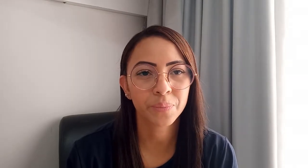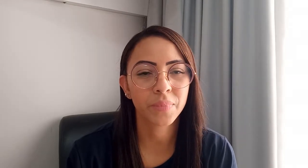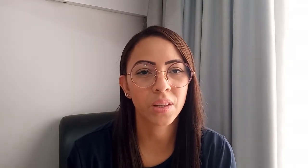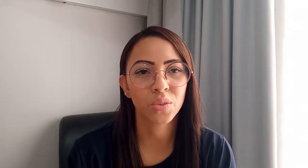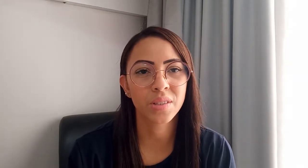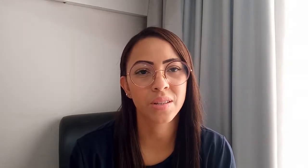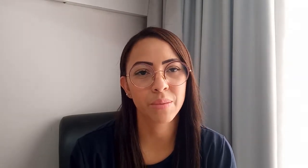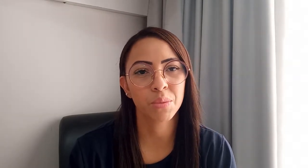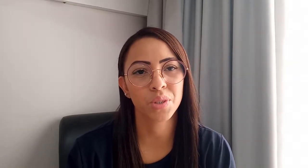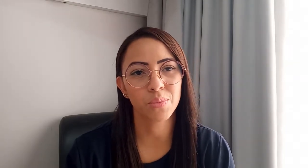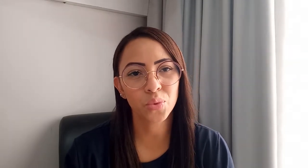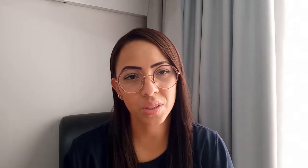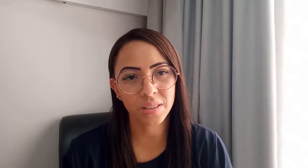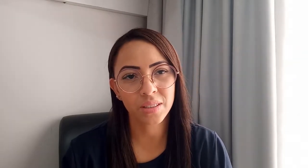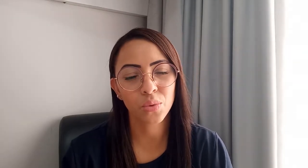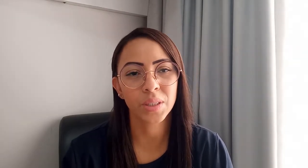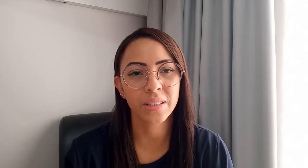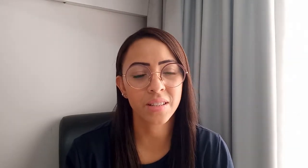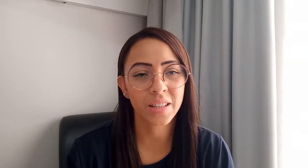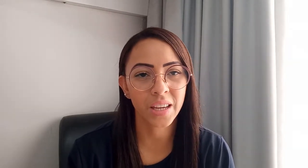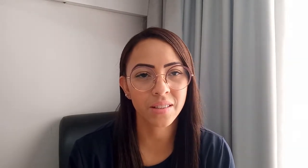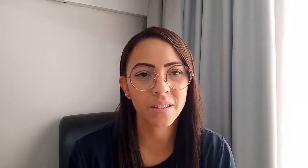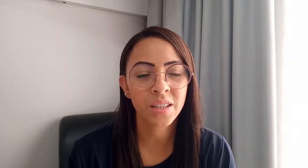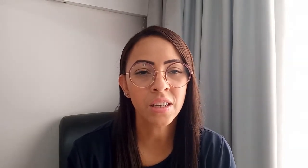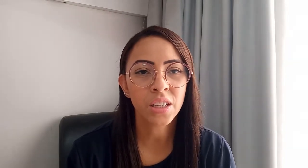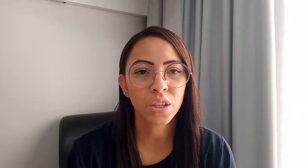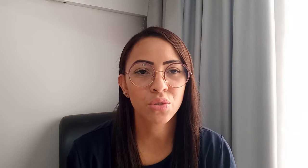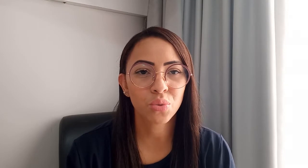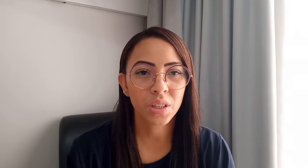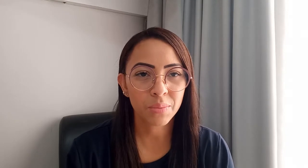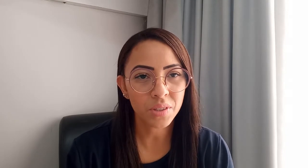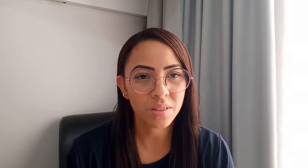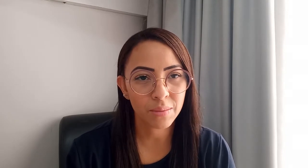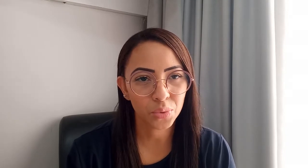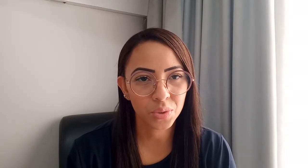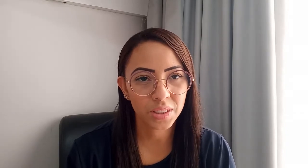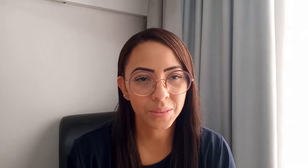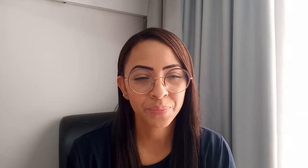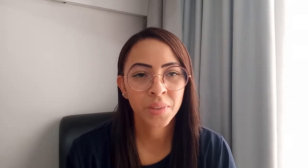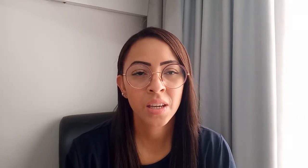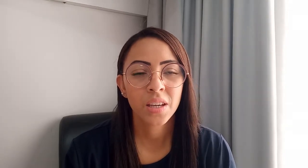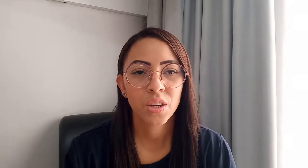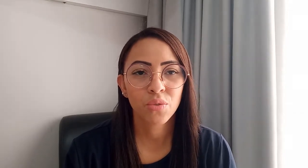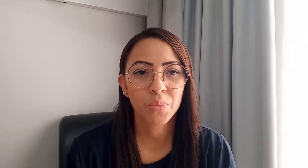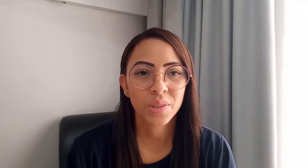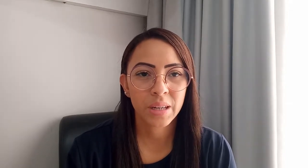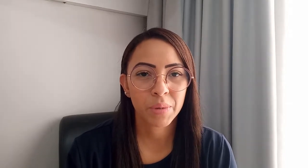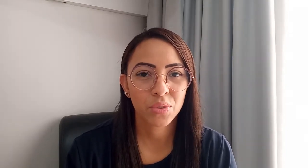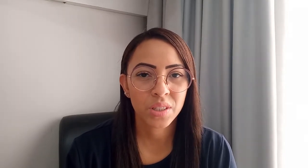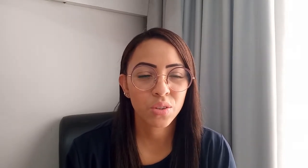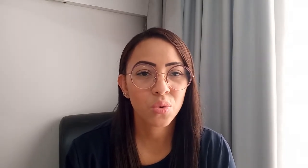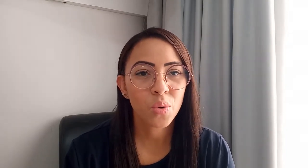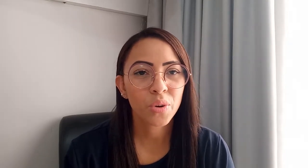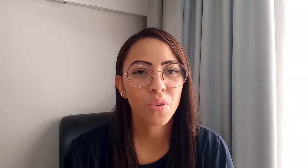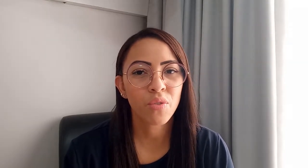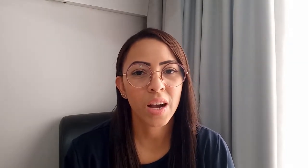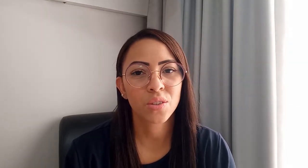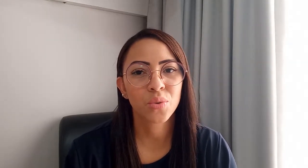Então nós recebemos a música com antecedência, estudamos essa música e eu vou mostrar para vocês como que eu faço